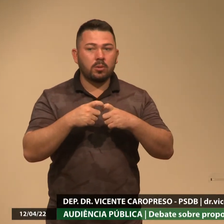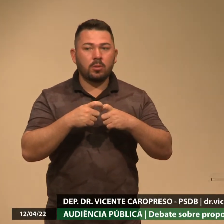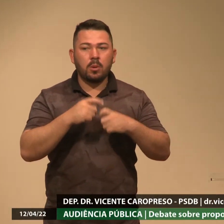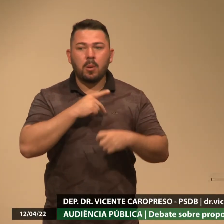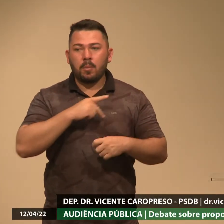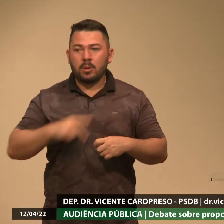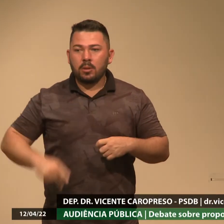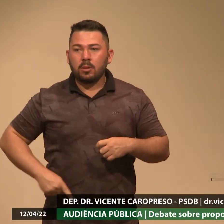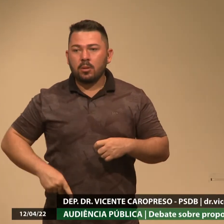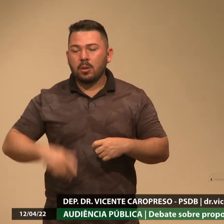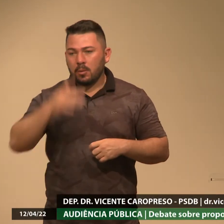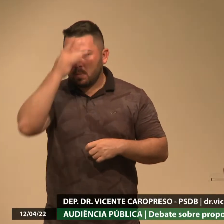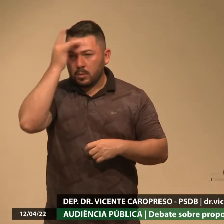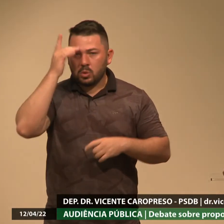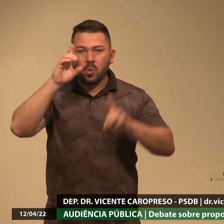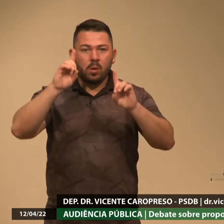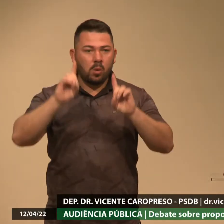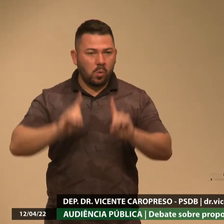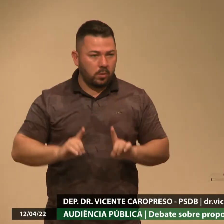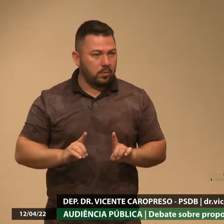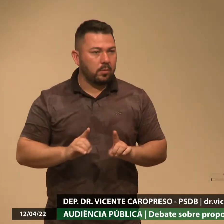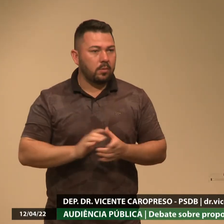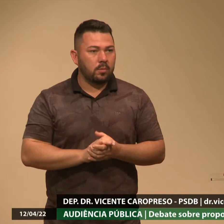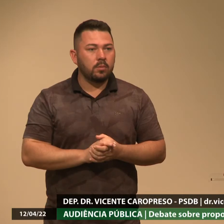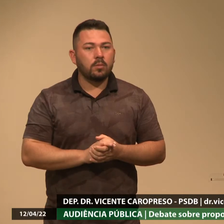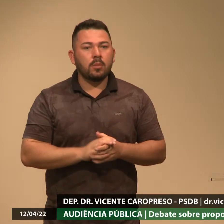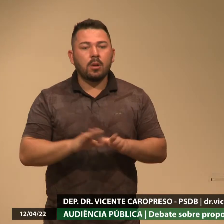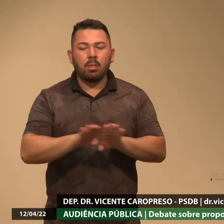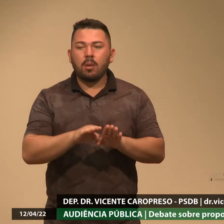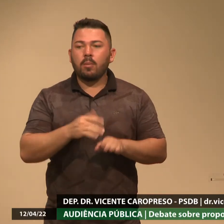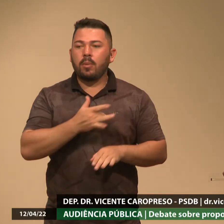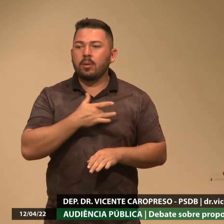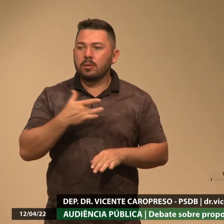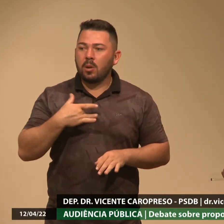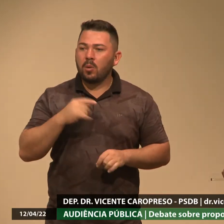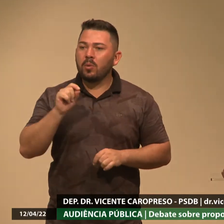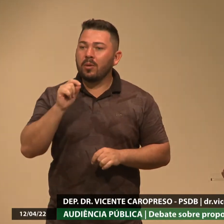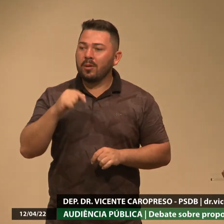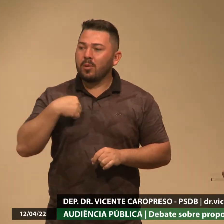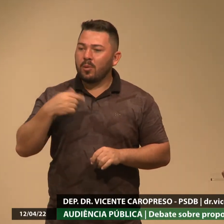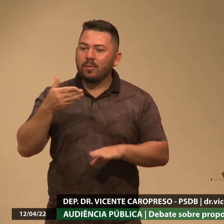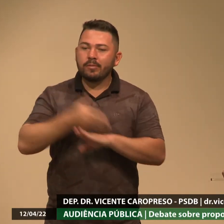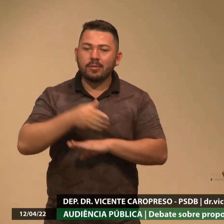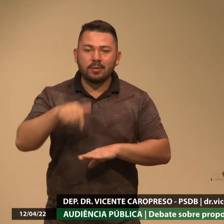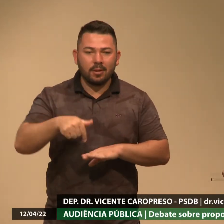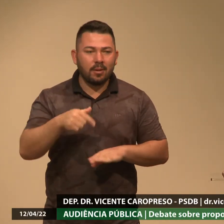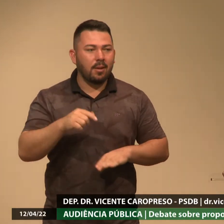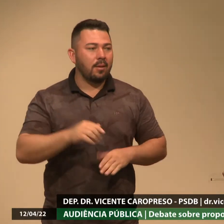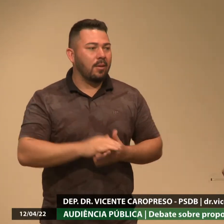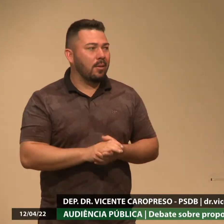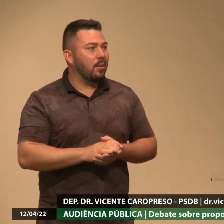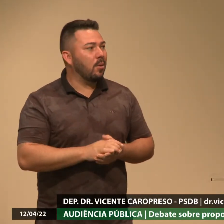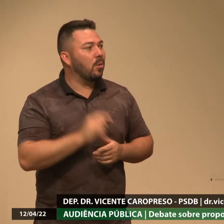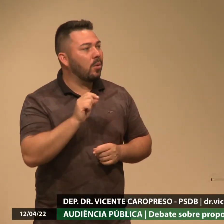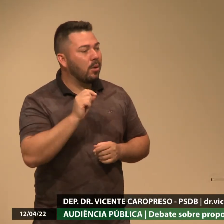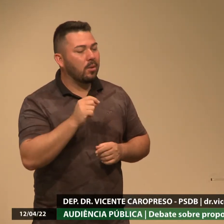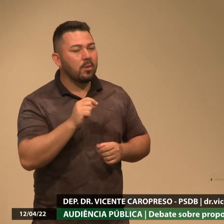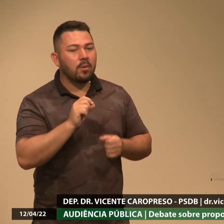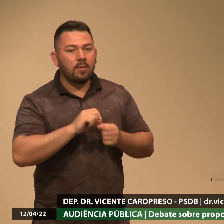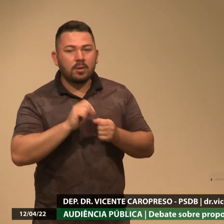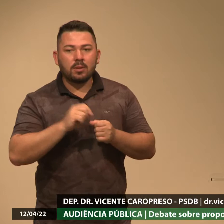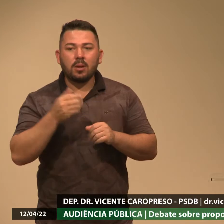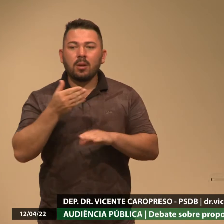das pessoas com deficiência e também vice-presidente da comissão de saúde né então quê que eu tô fazendo aqui eu tô fazendo aqui em